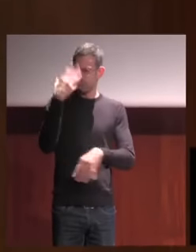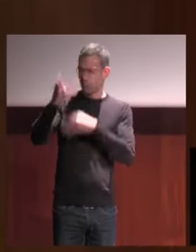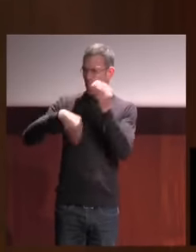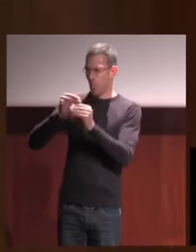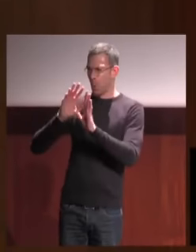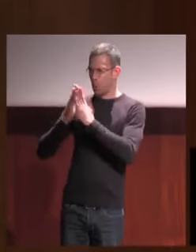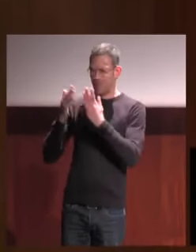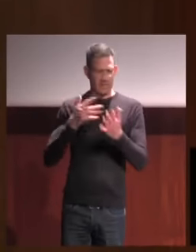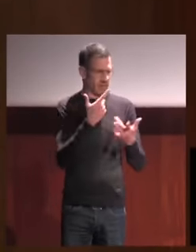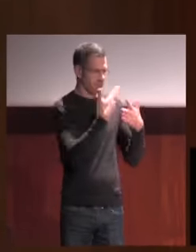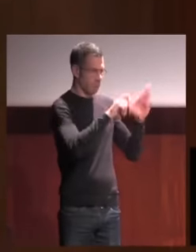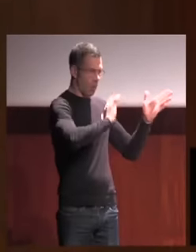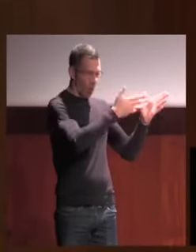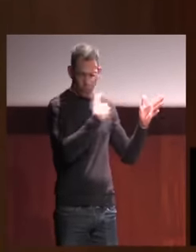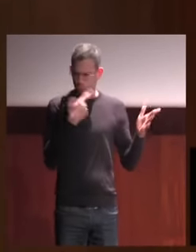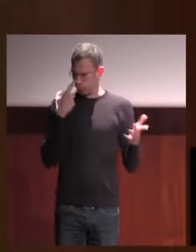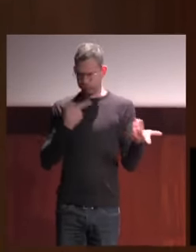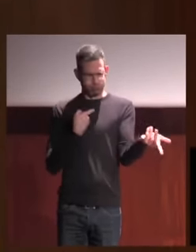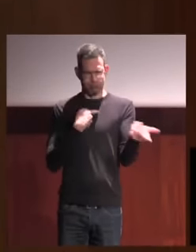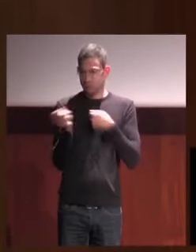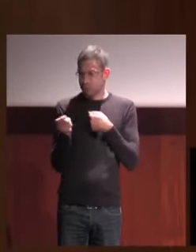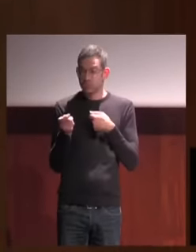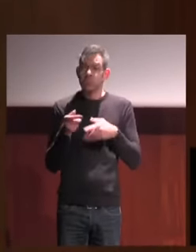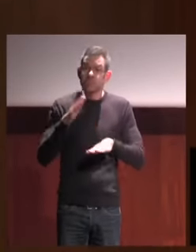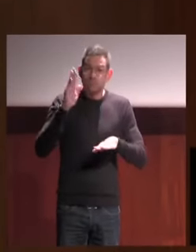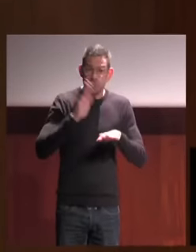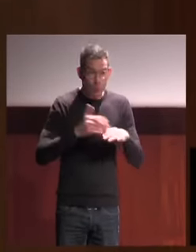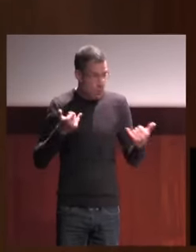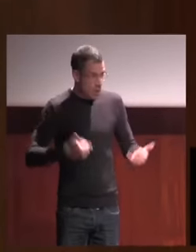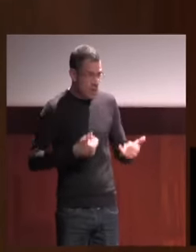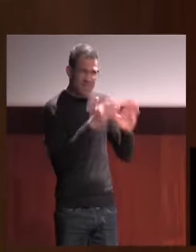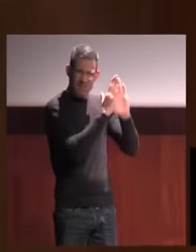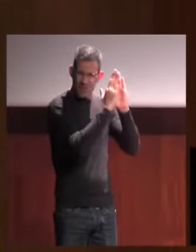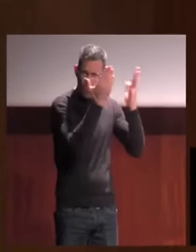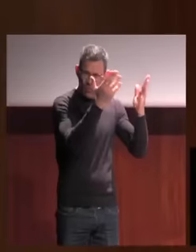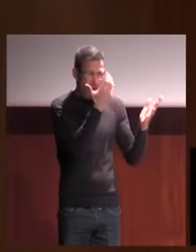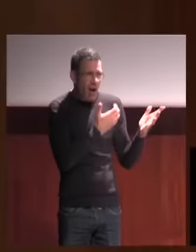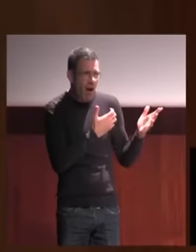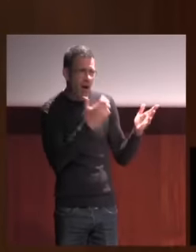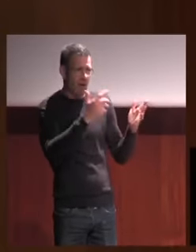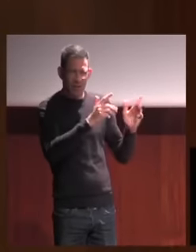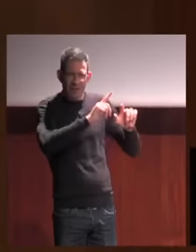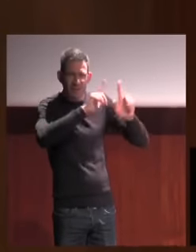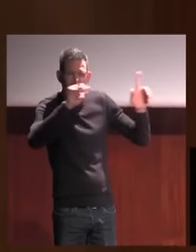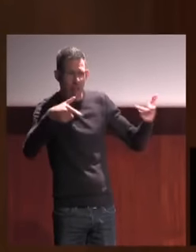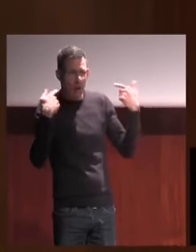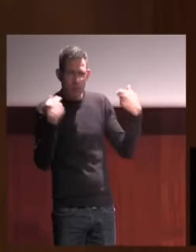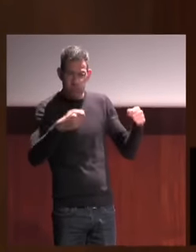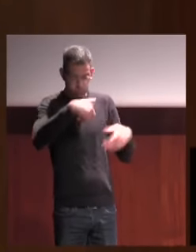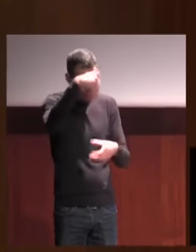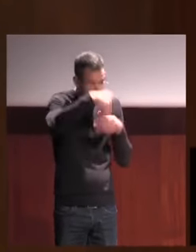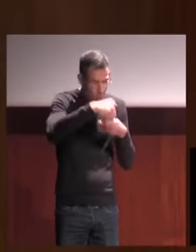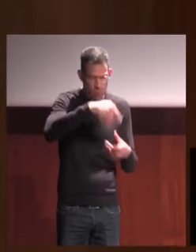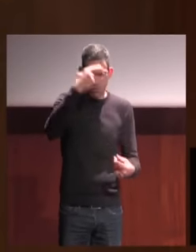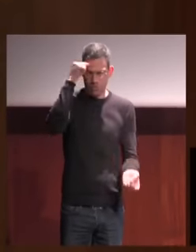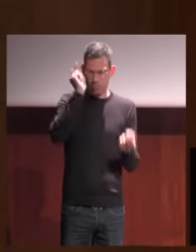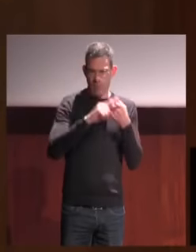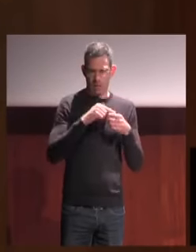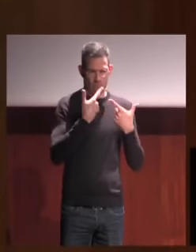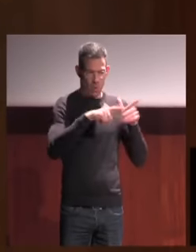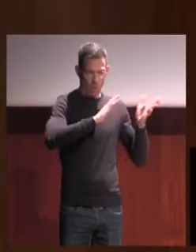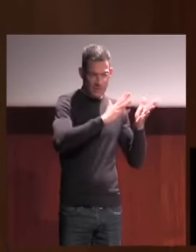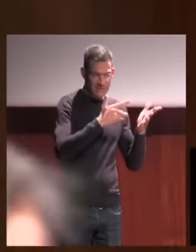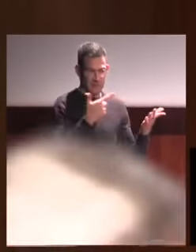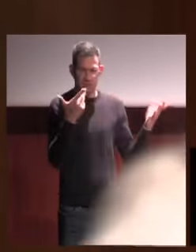livre. Pourtant, les collections de la BNF sont riches d'ouvrages témoignant de ces interactions avec la culture